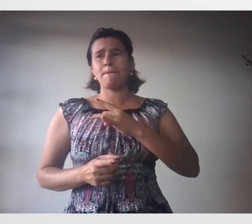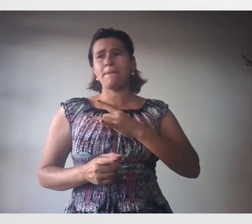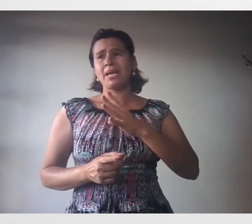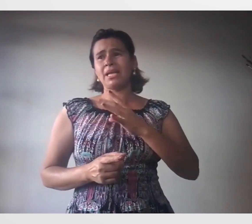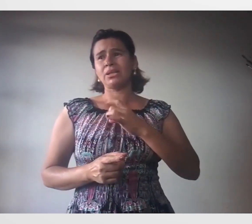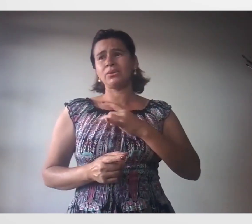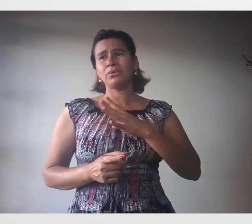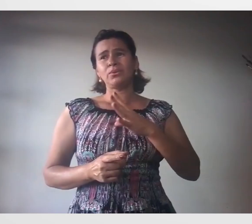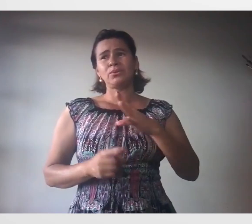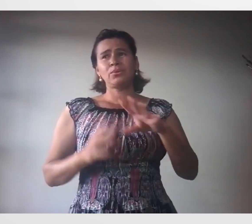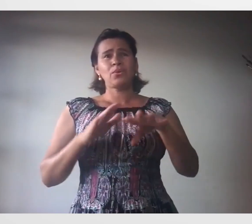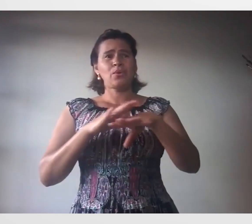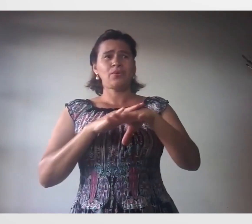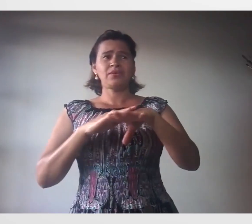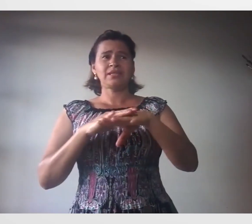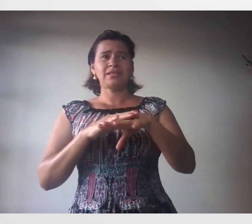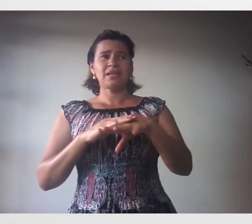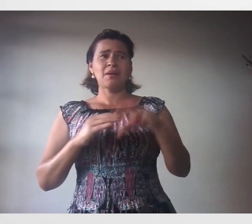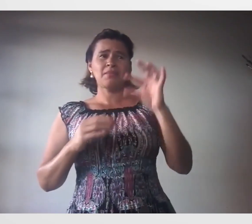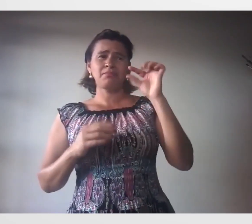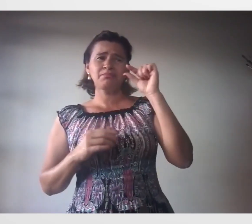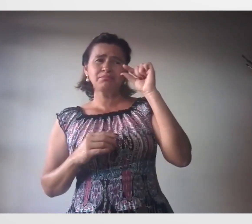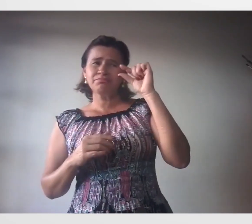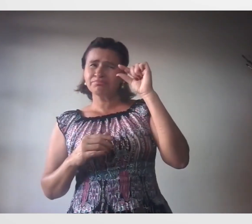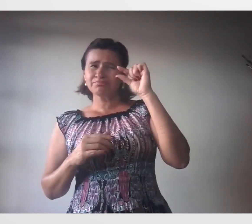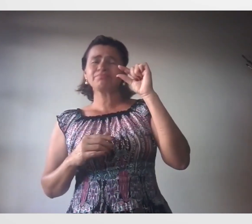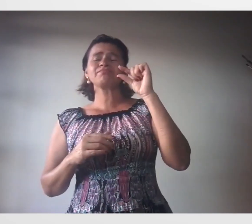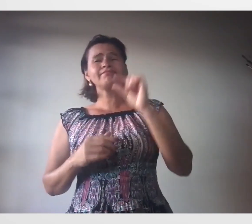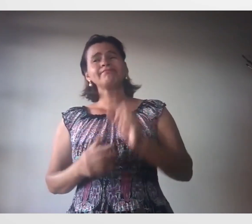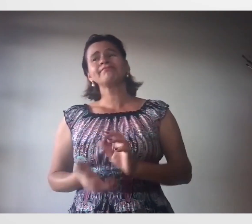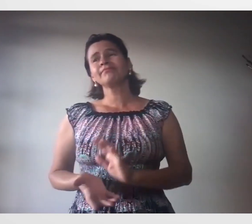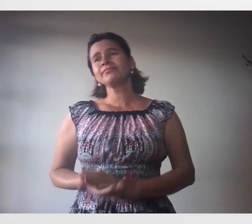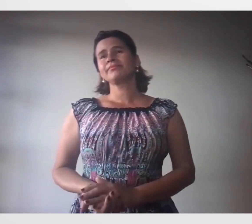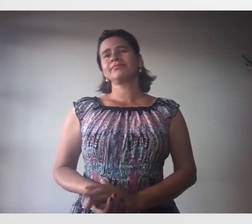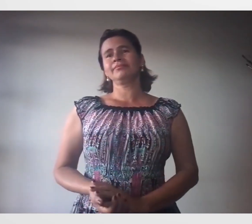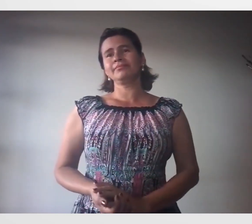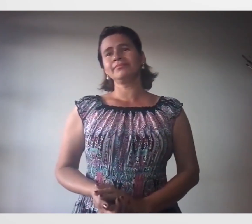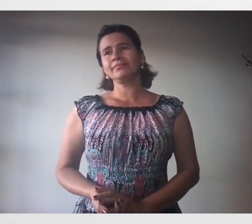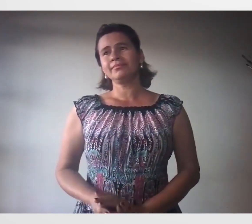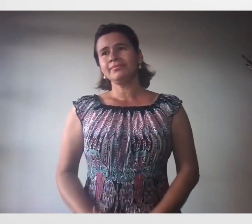frustrada, me sentia muito nervosa e com medo e a comunicação não fluía.